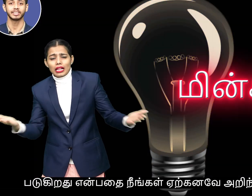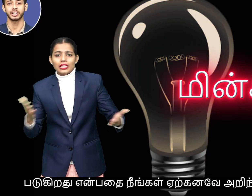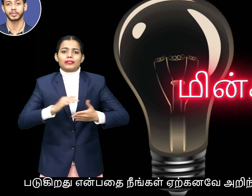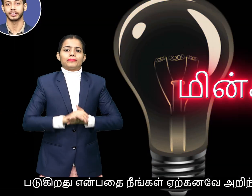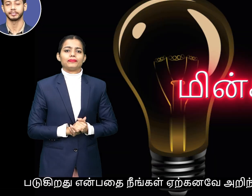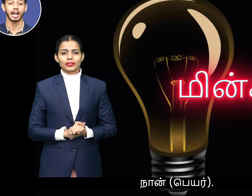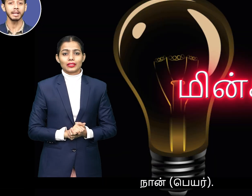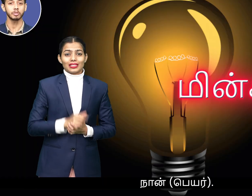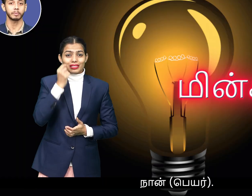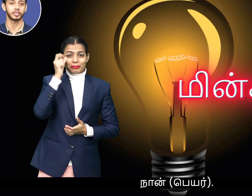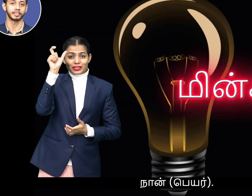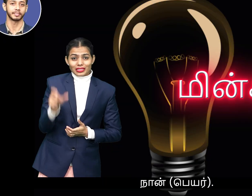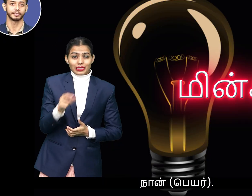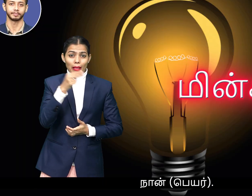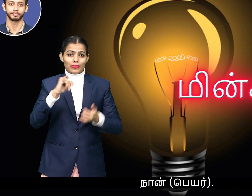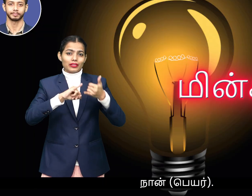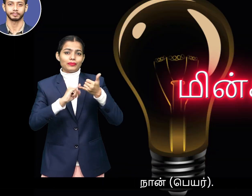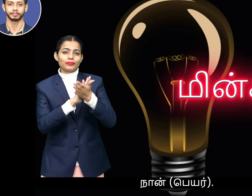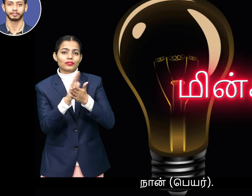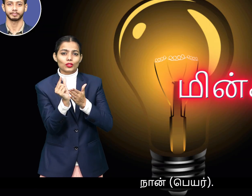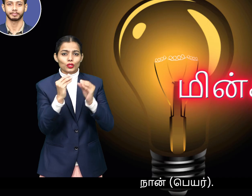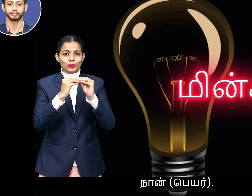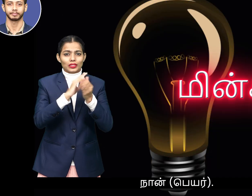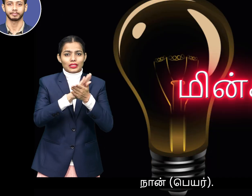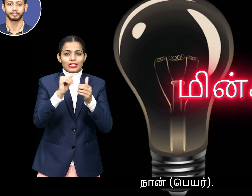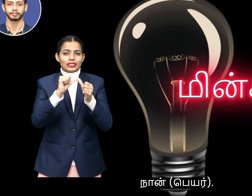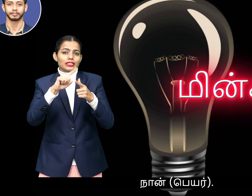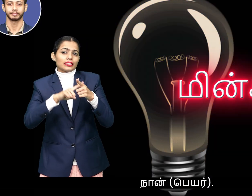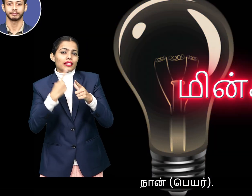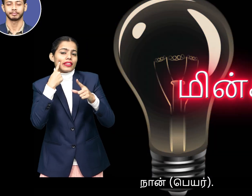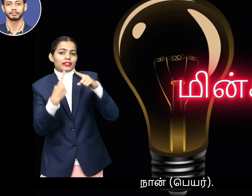நீங்கள் ஏற்கனவே அறிந்திருப்பீர்கள். நான்